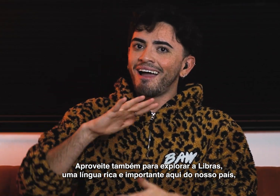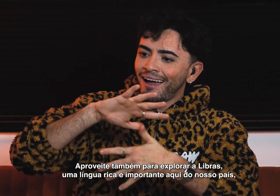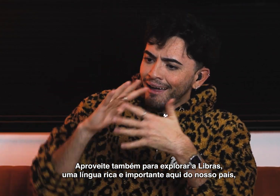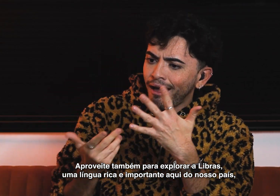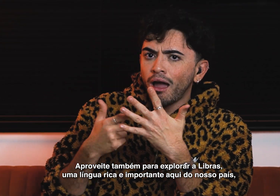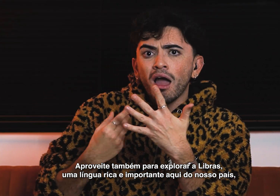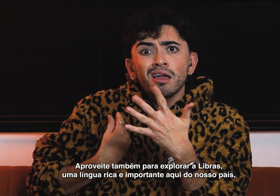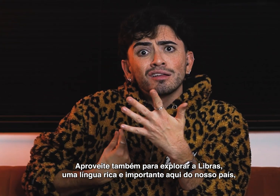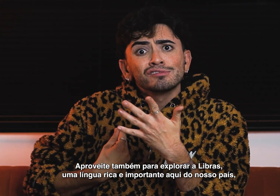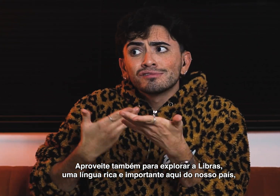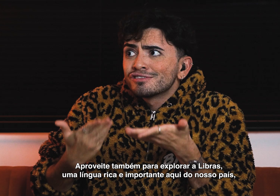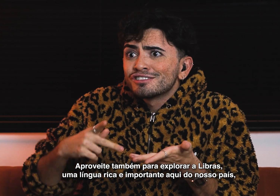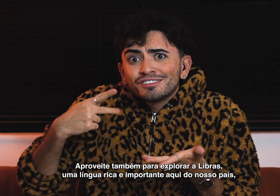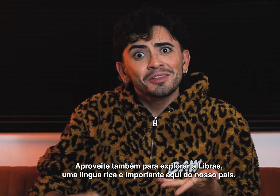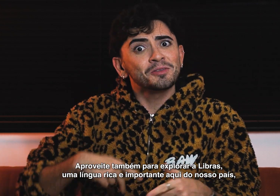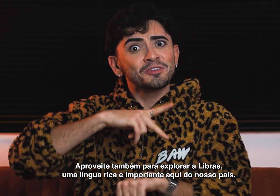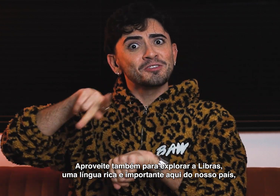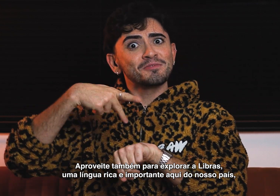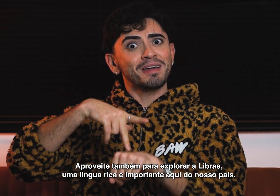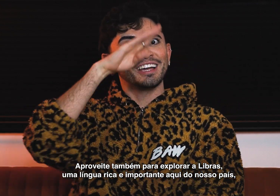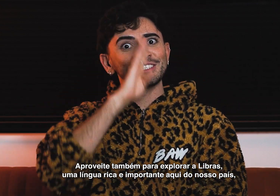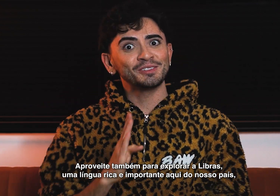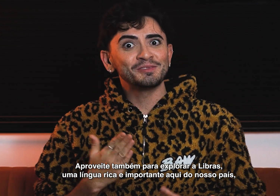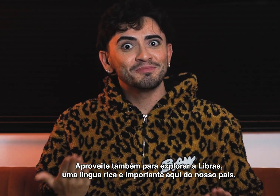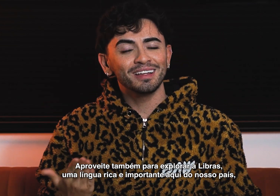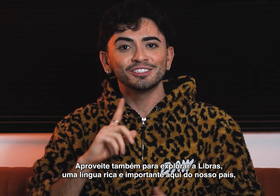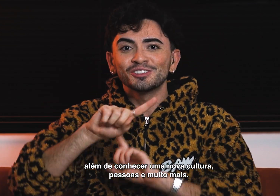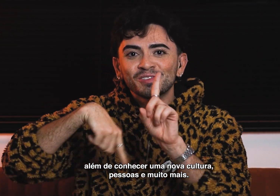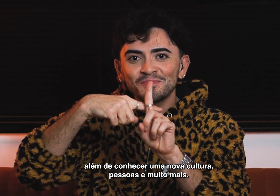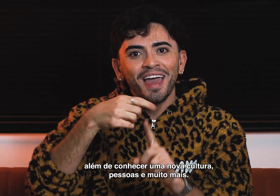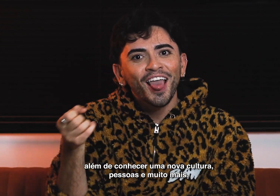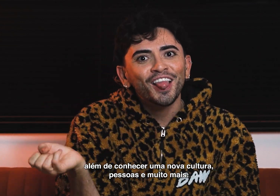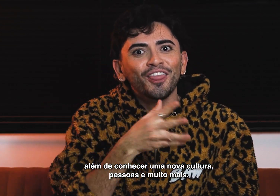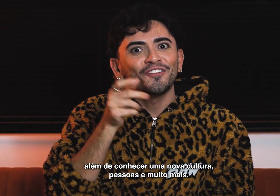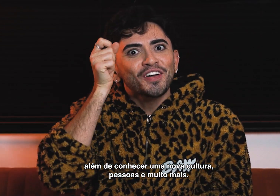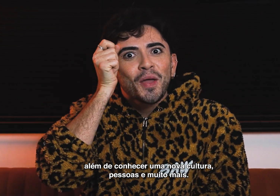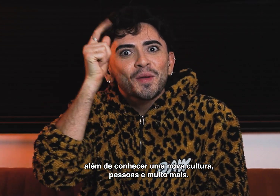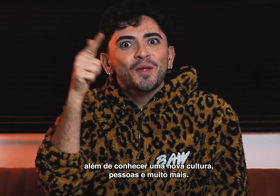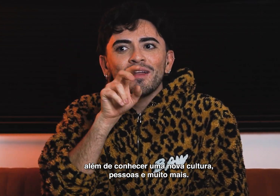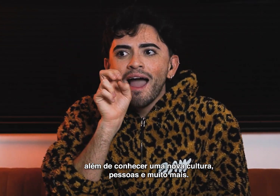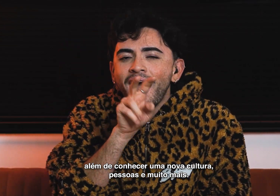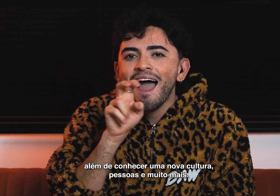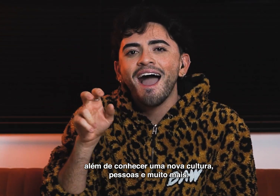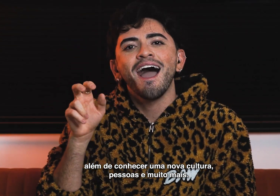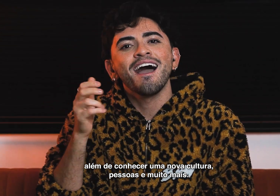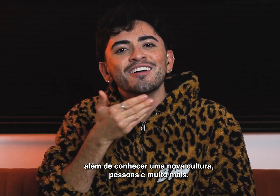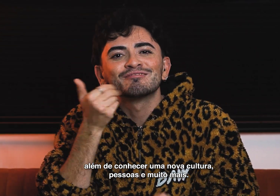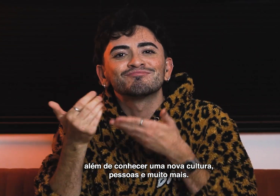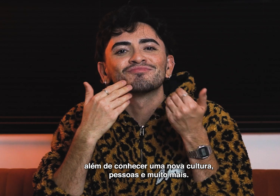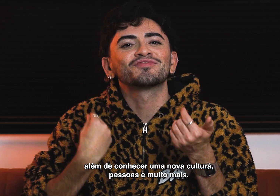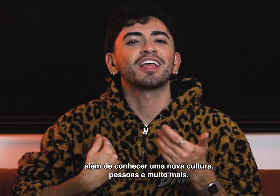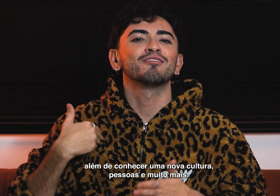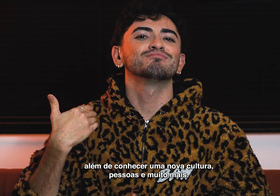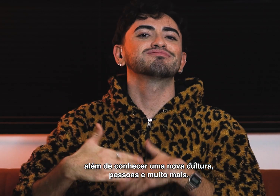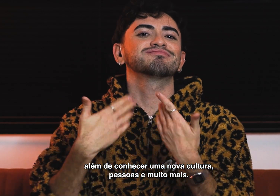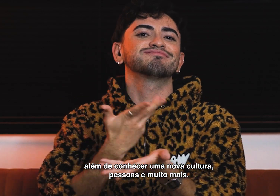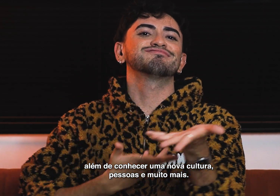uma língua rica e importante aqui do nosso país. Além de conhecer uma nova cultura, pessoas e